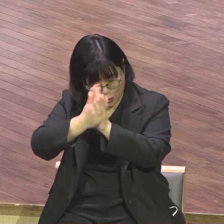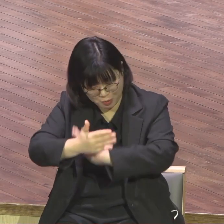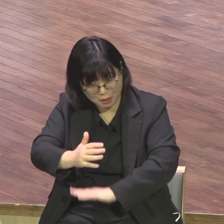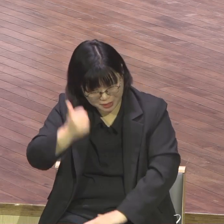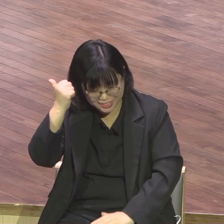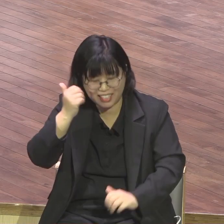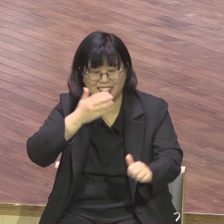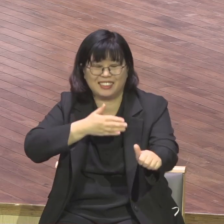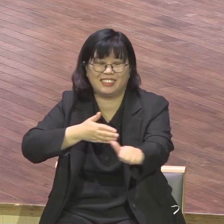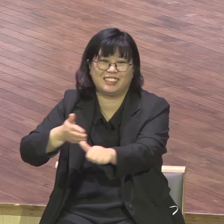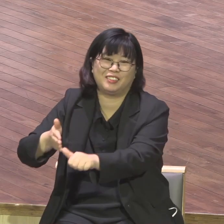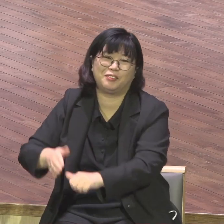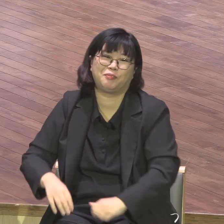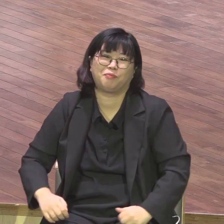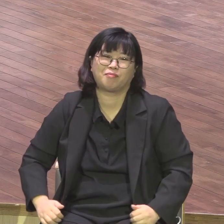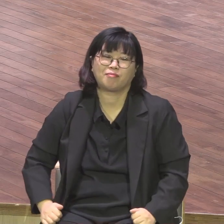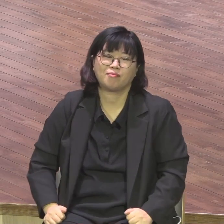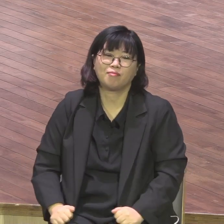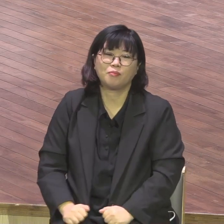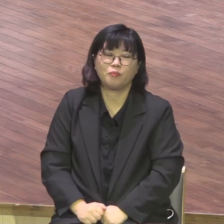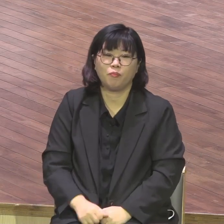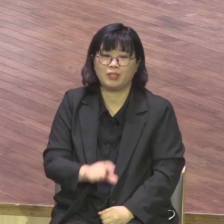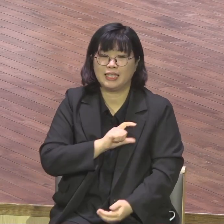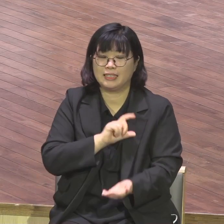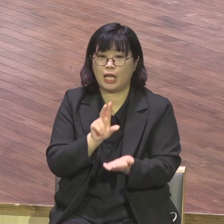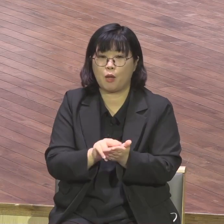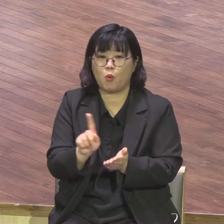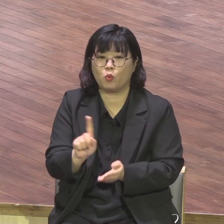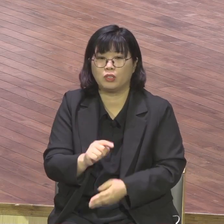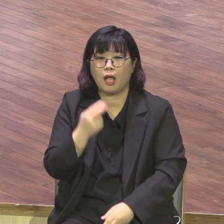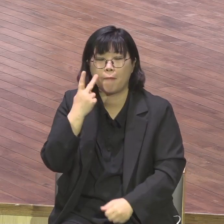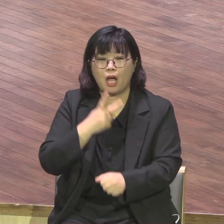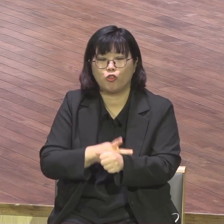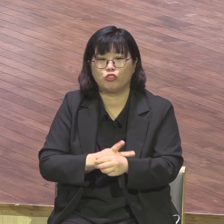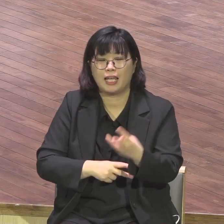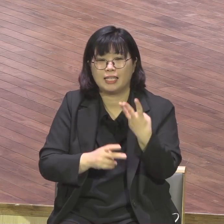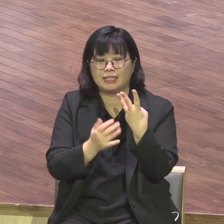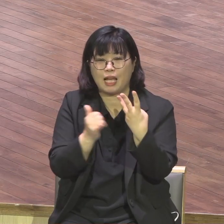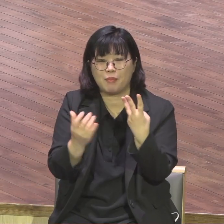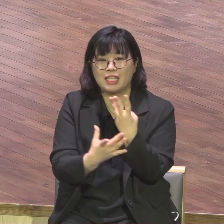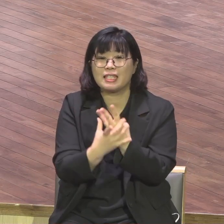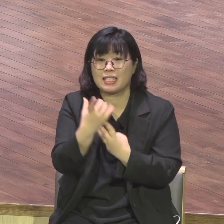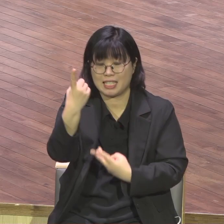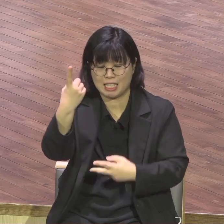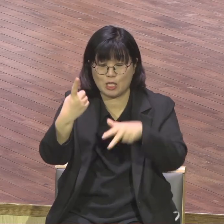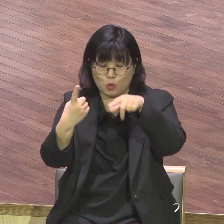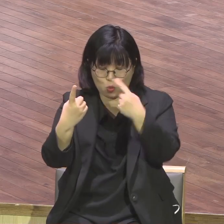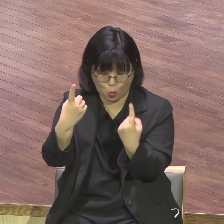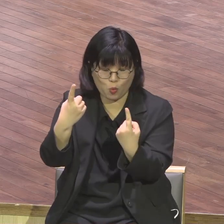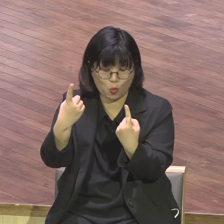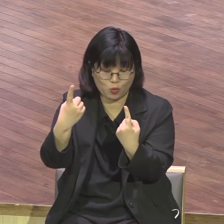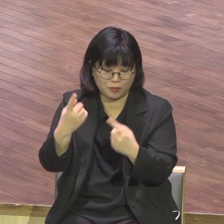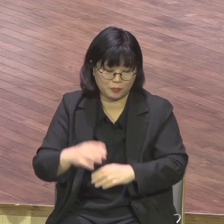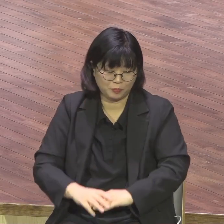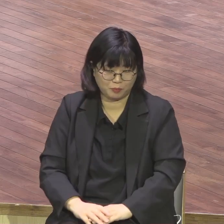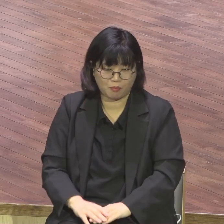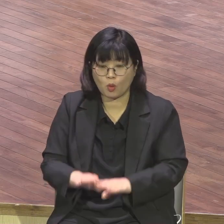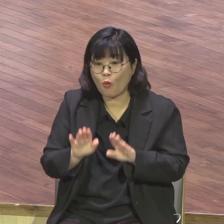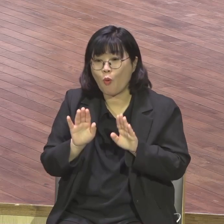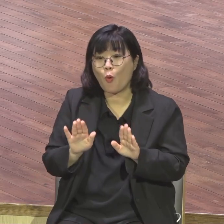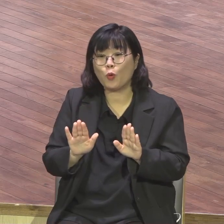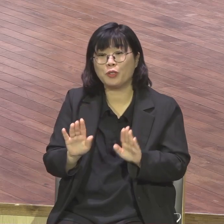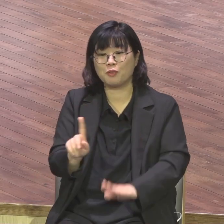이들은 말씀 가지고 바울의 3인 1조라는 제목으로 말씀을 드립니다. 오늘은 민족